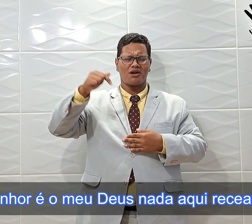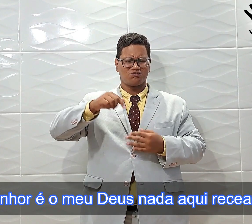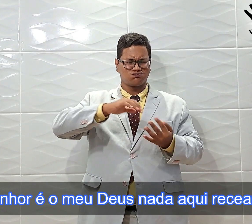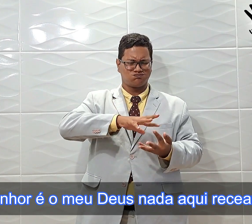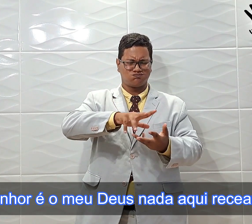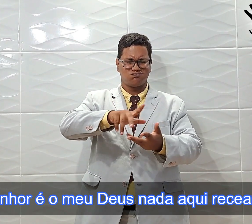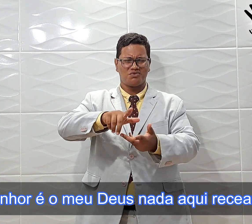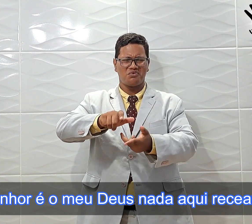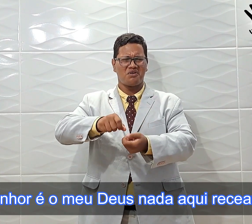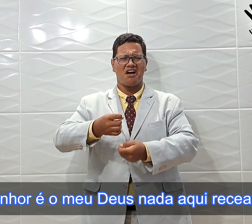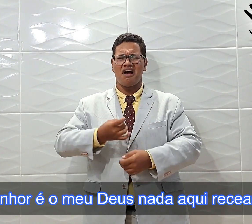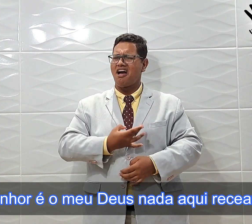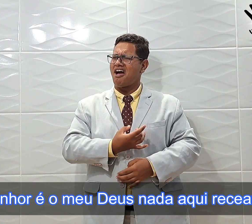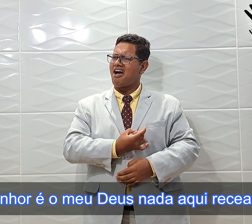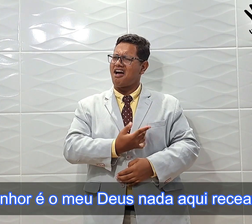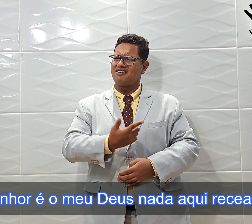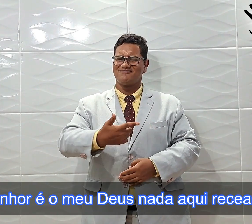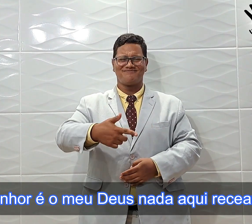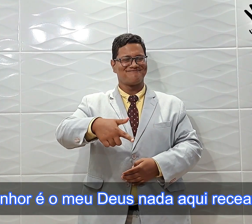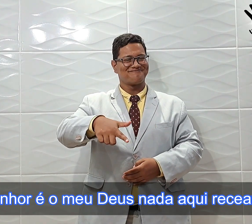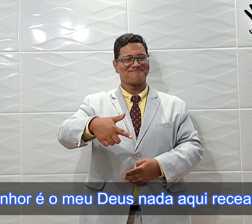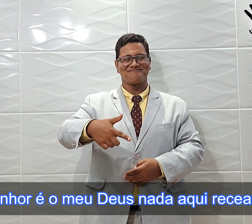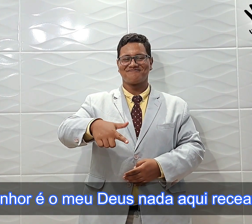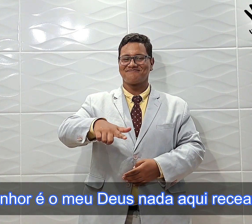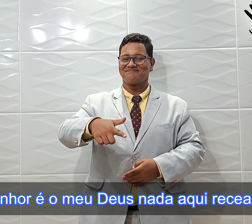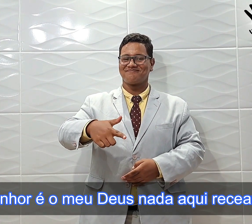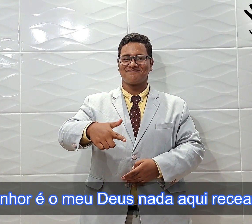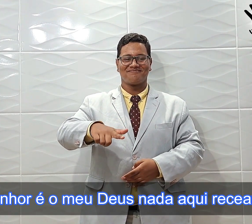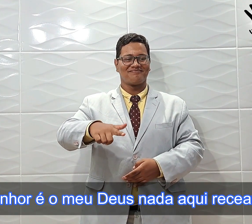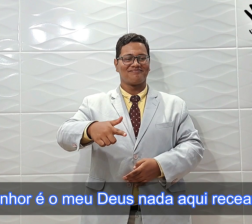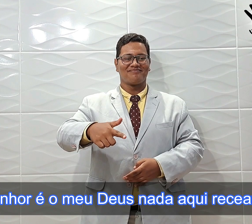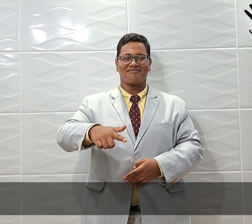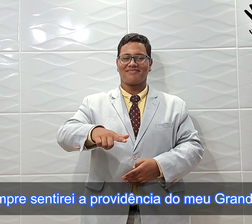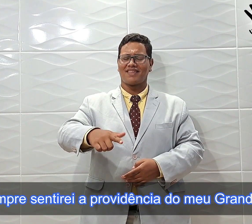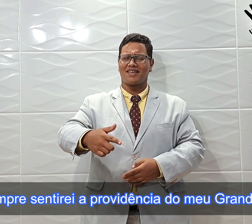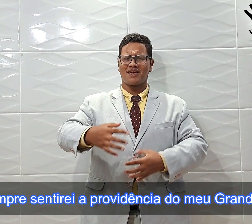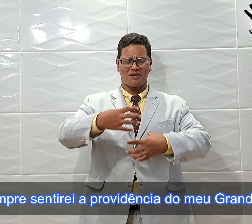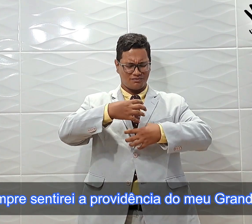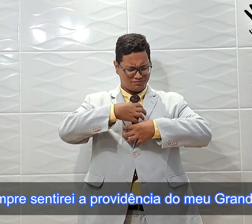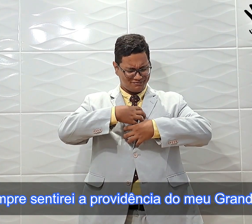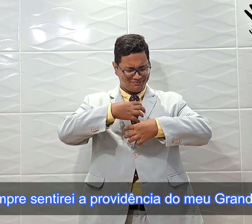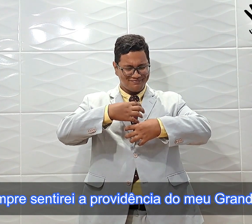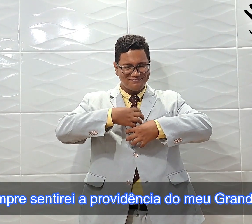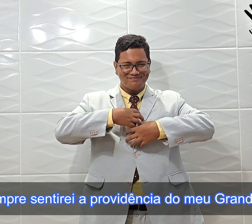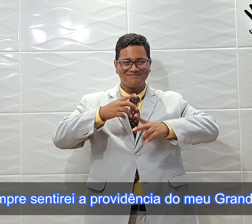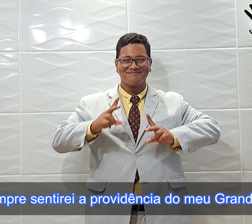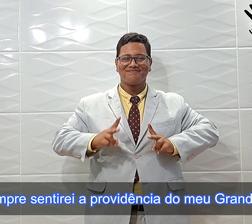que recearei. Para sempre